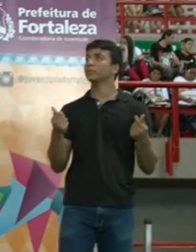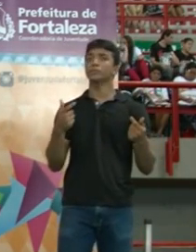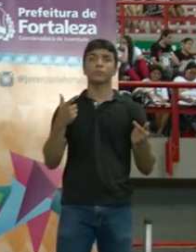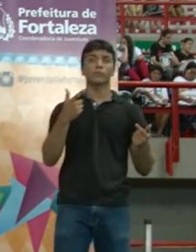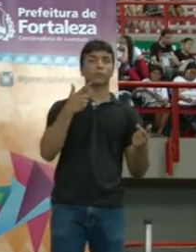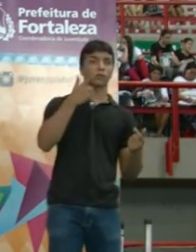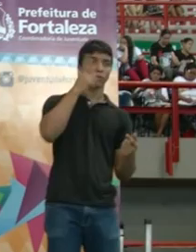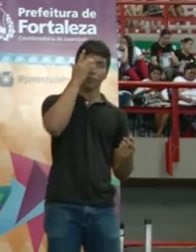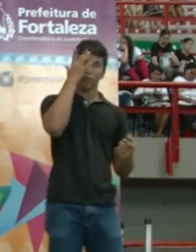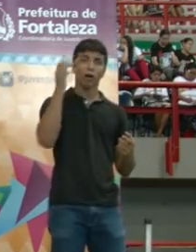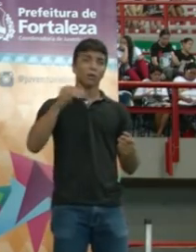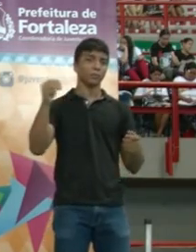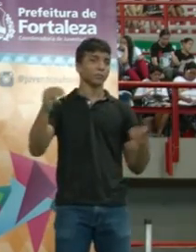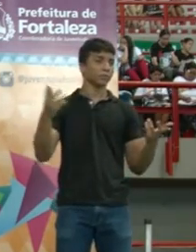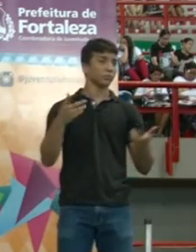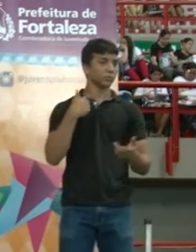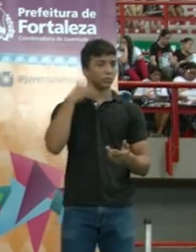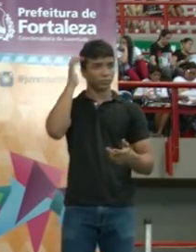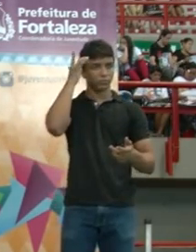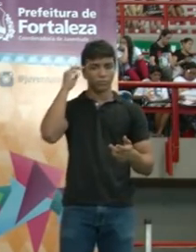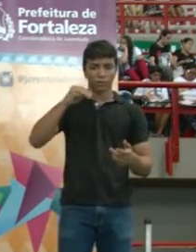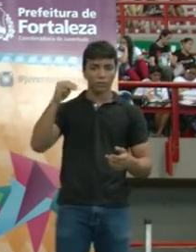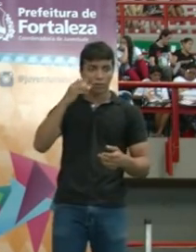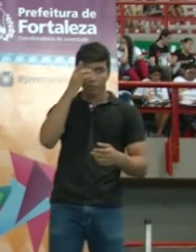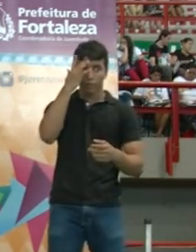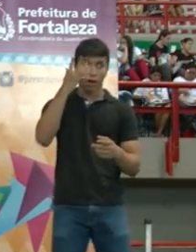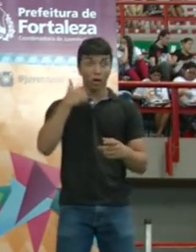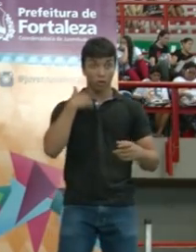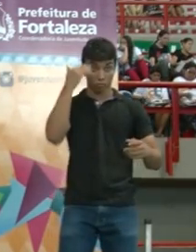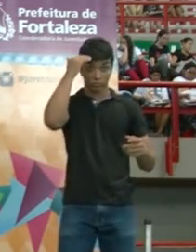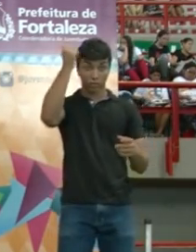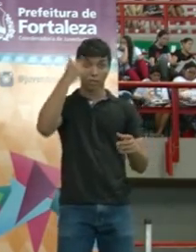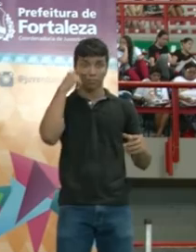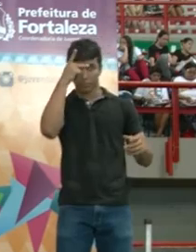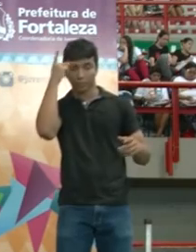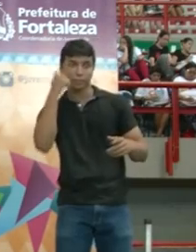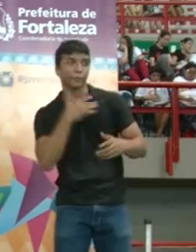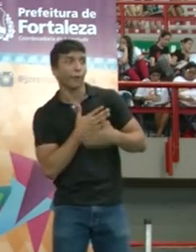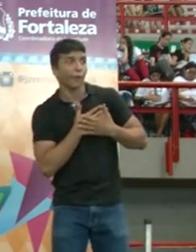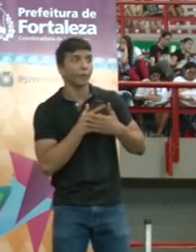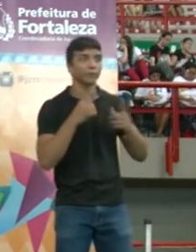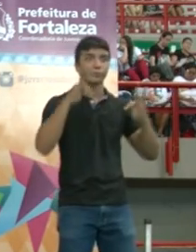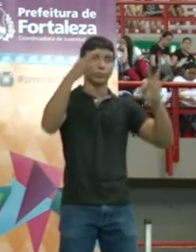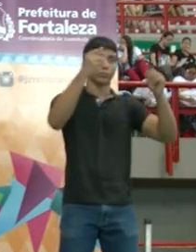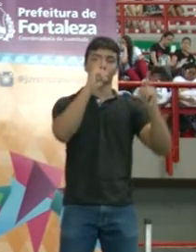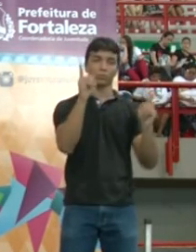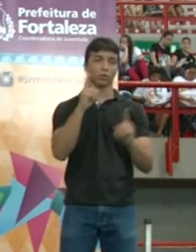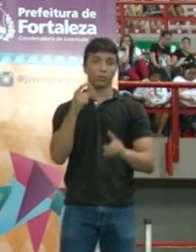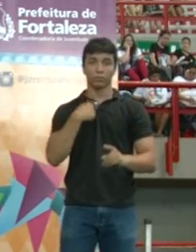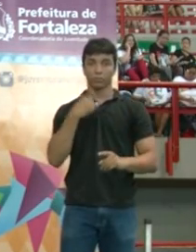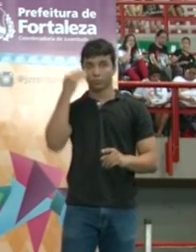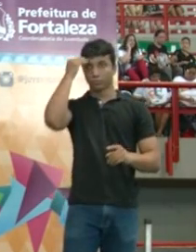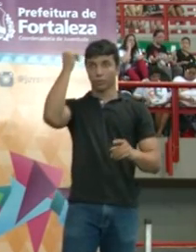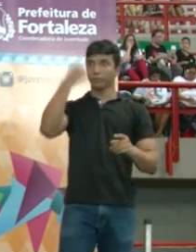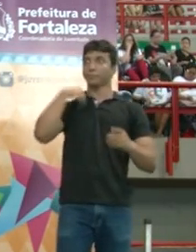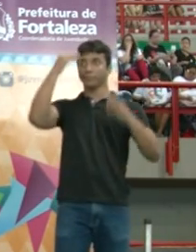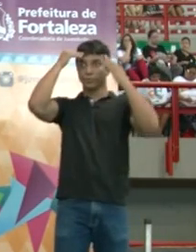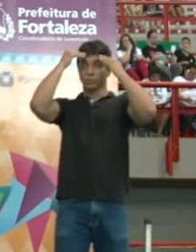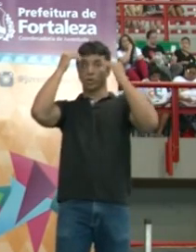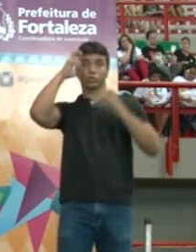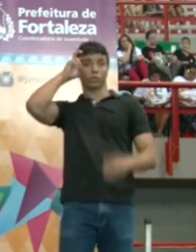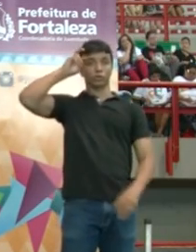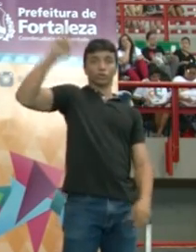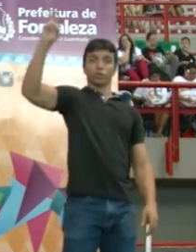Eu sempre achei muito fácil matemática. Eu sei que não é assim com todas as pessoas. Não é porque eu seja gênio nem nada, porque não